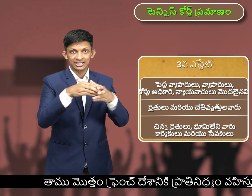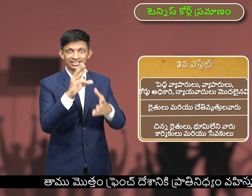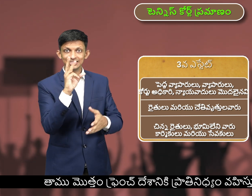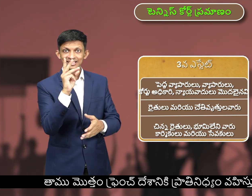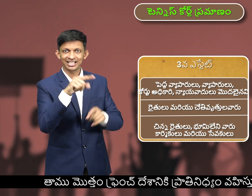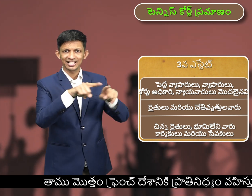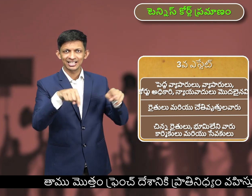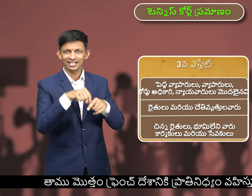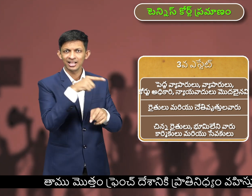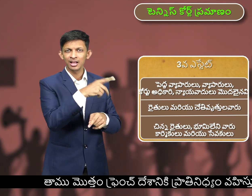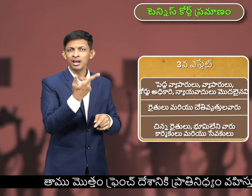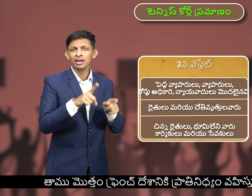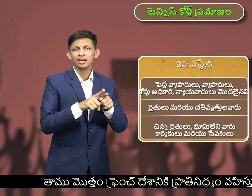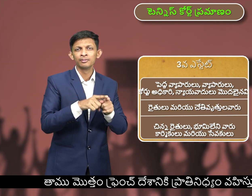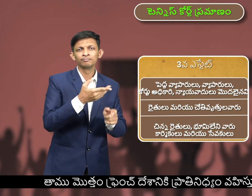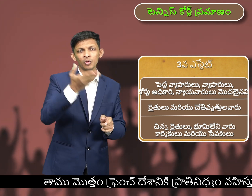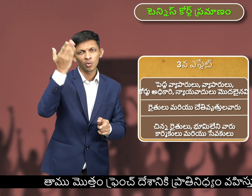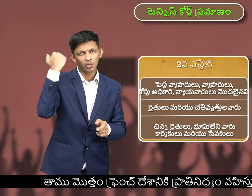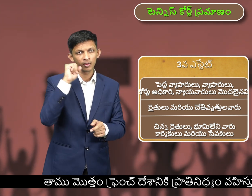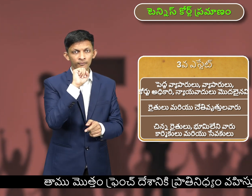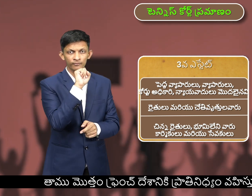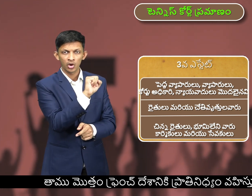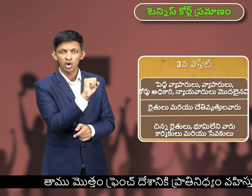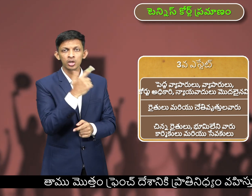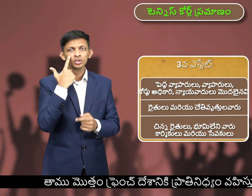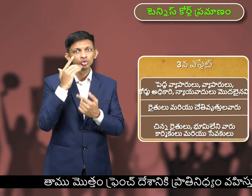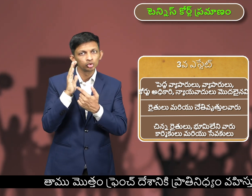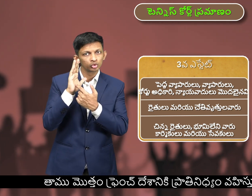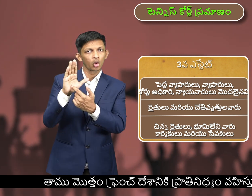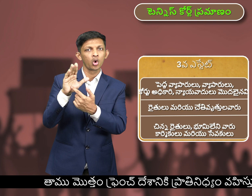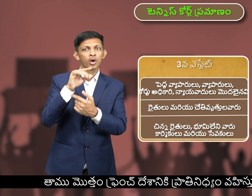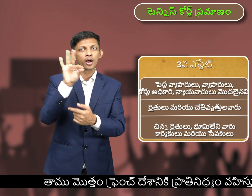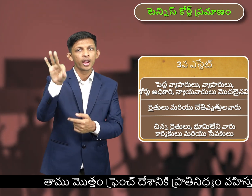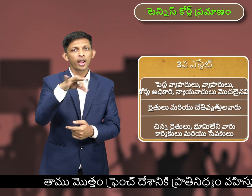ఫ్రెంచ్ దేశానికి ప్రాతినిధ్యం వహిస్తున్నట్లు భావించారు.